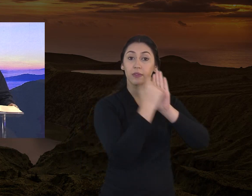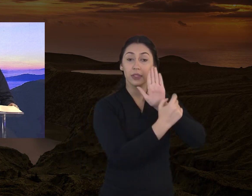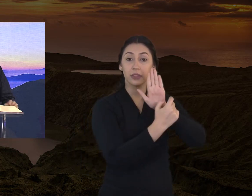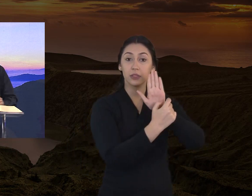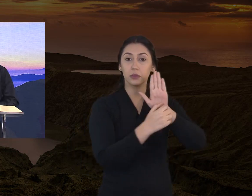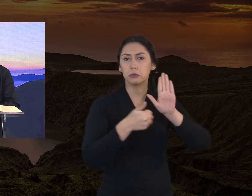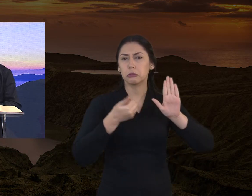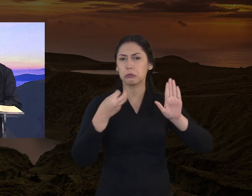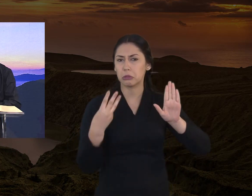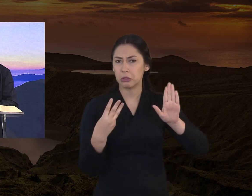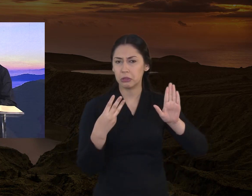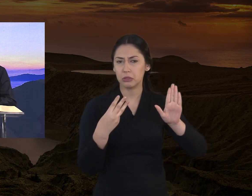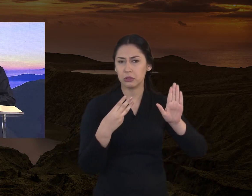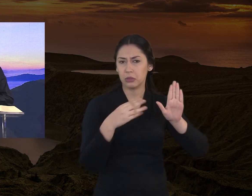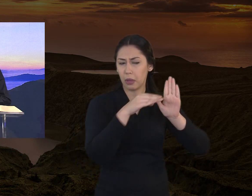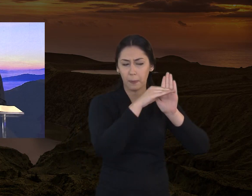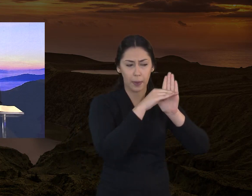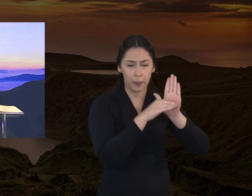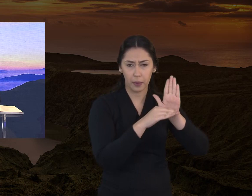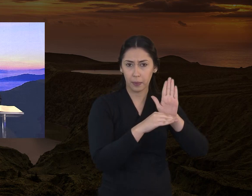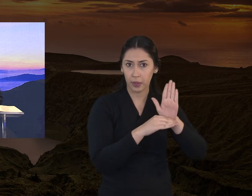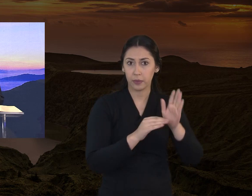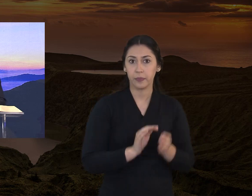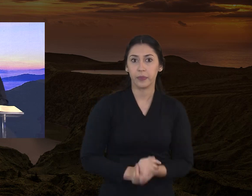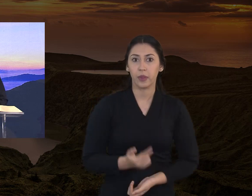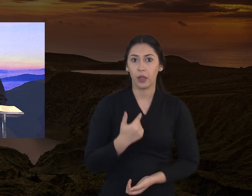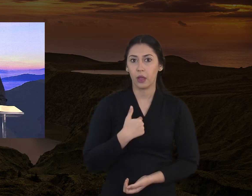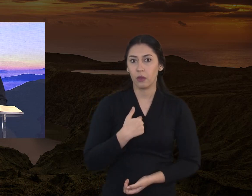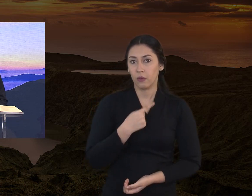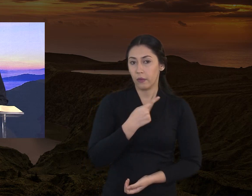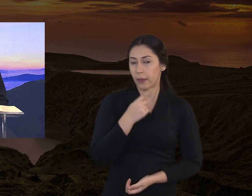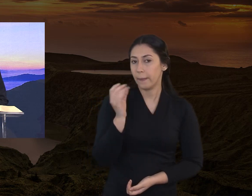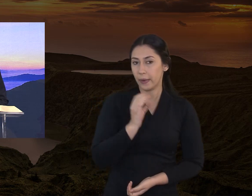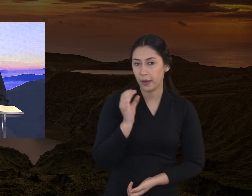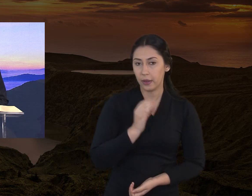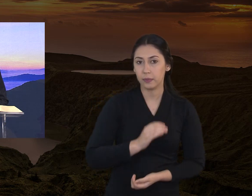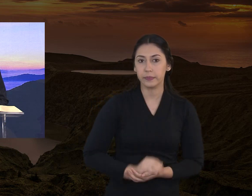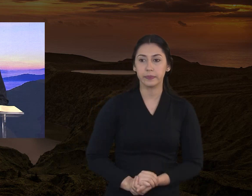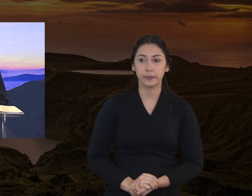versículo 13 em diante. Eu vou falar mais rapidamente.